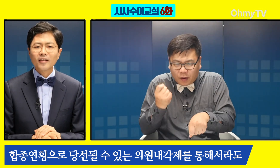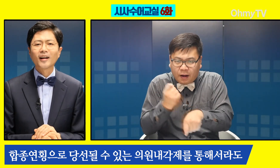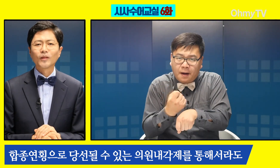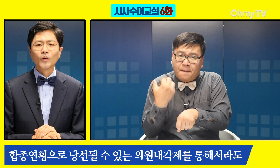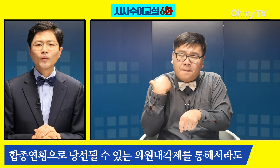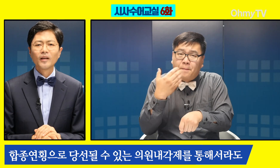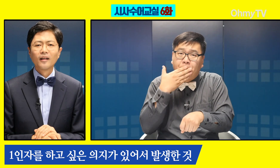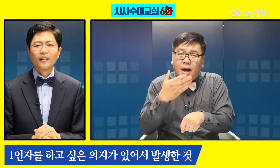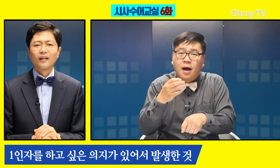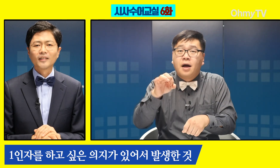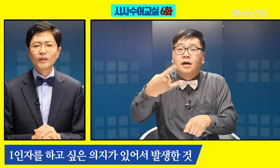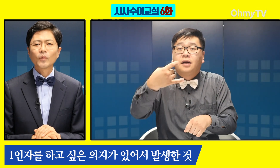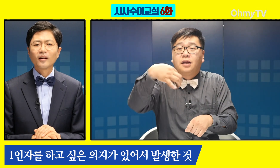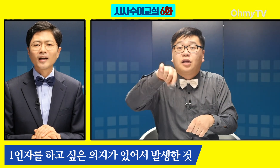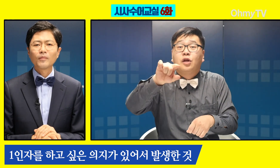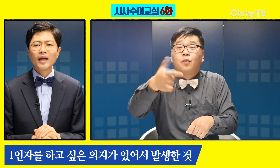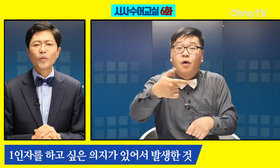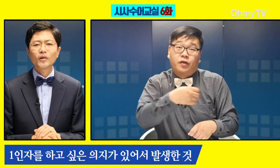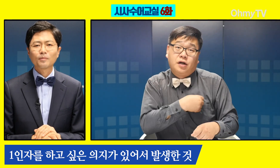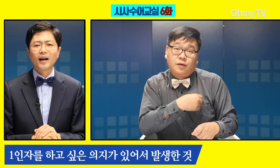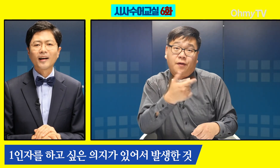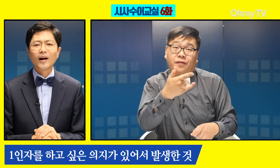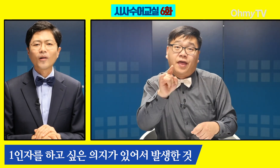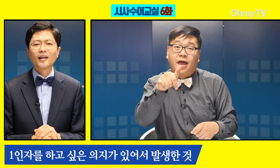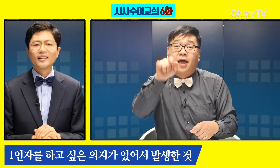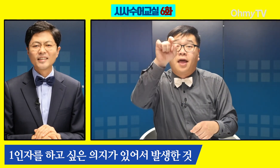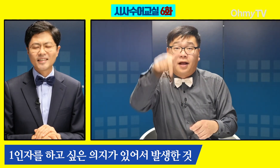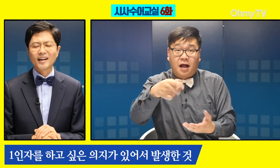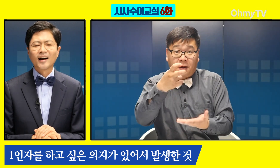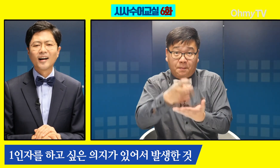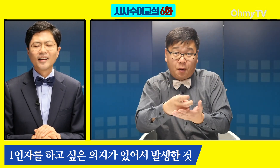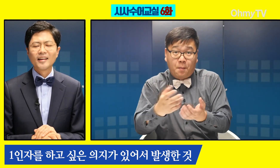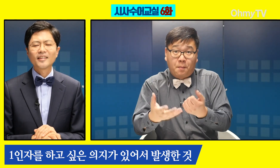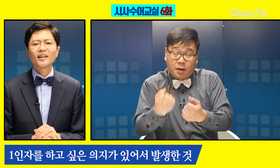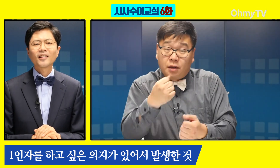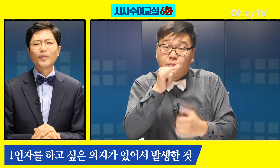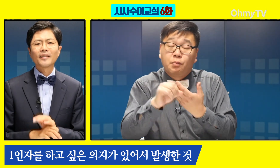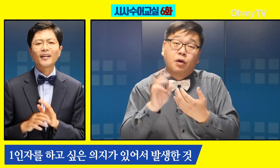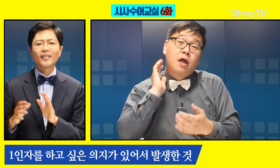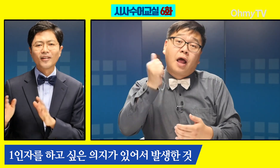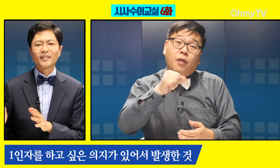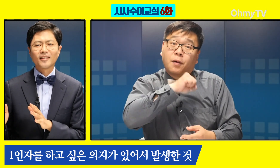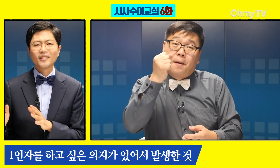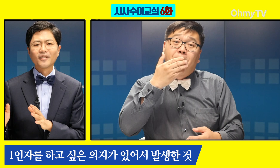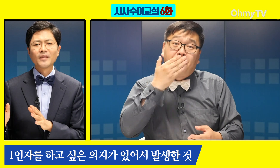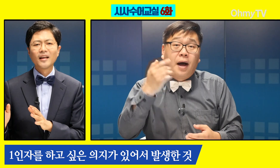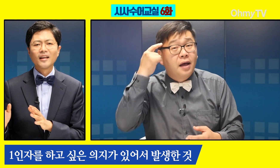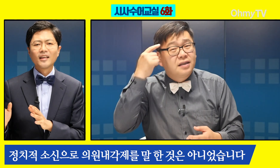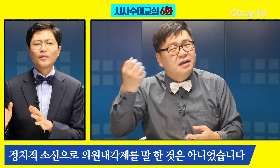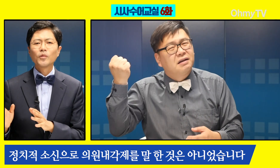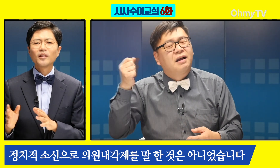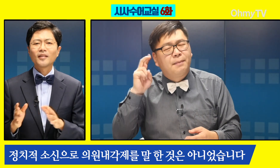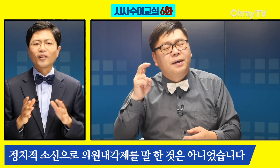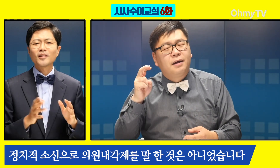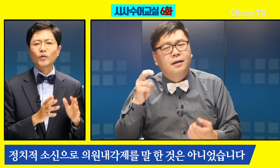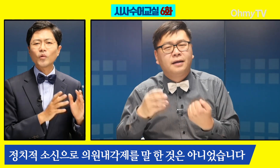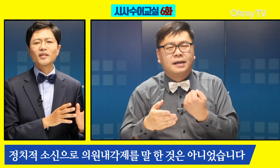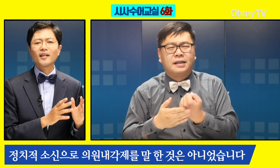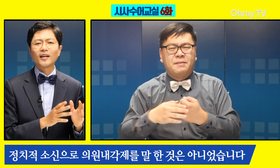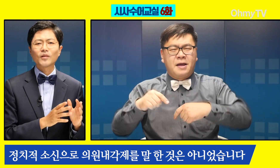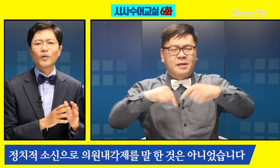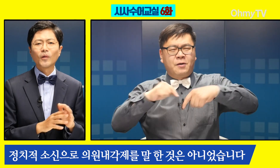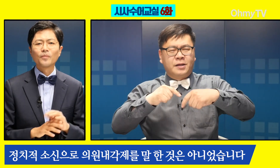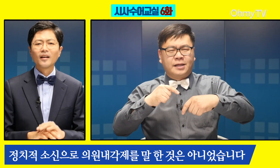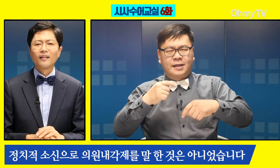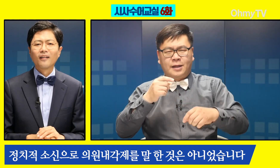것을 통해서라도 대통령을 한번 해보고 싶다라고 하는 의지가 있어서 발생한 것이지 이분이 정치적